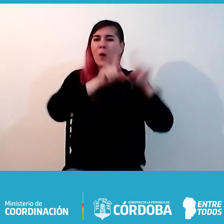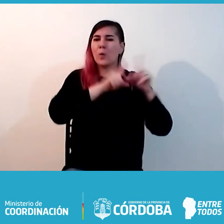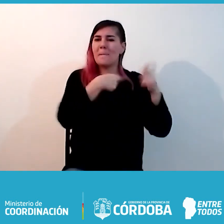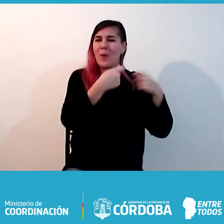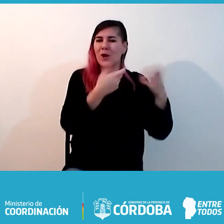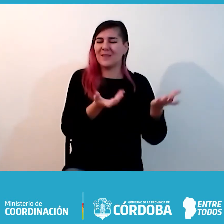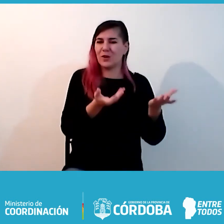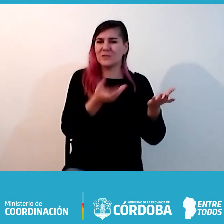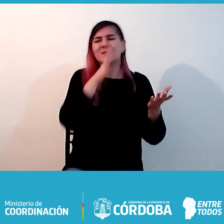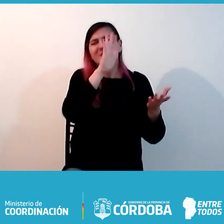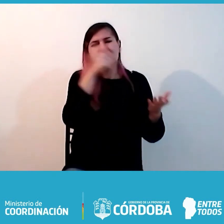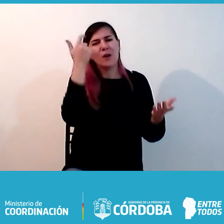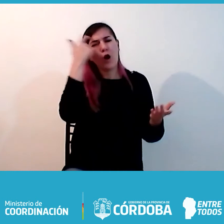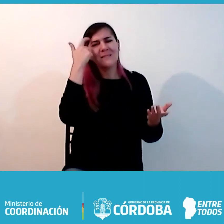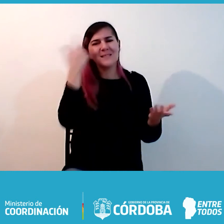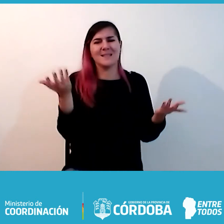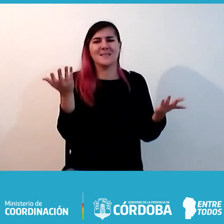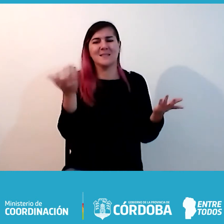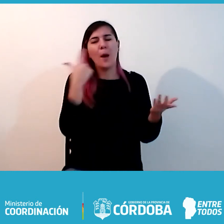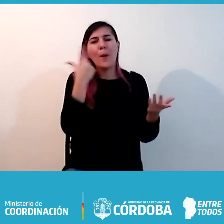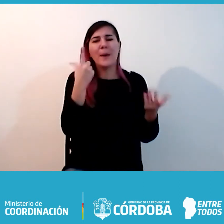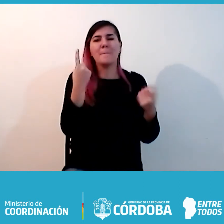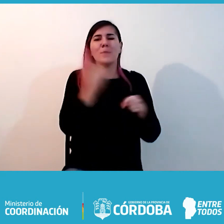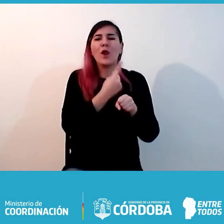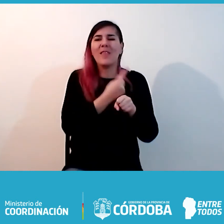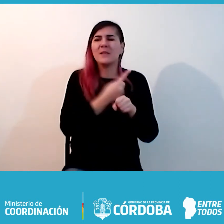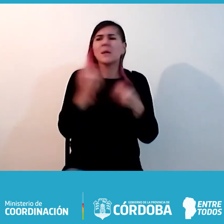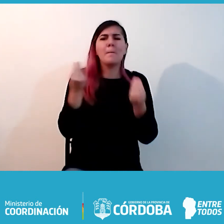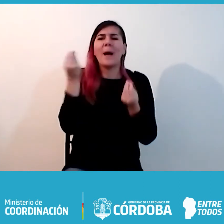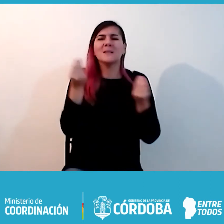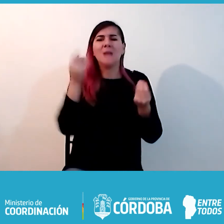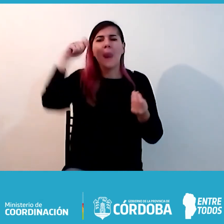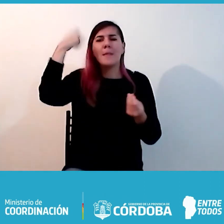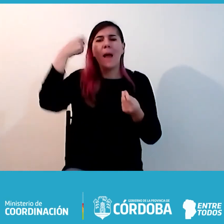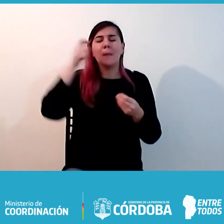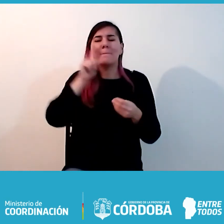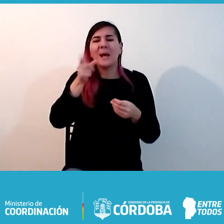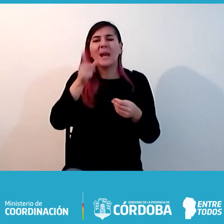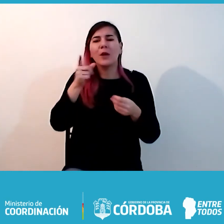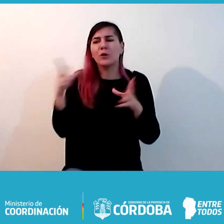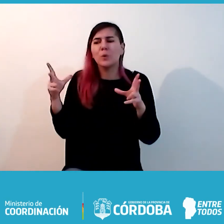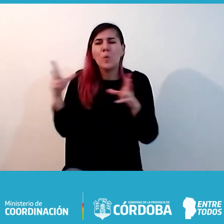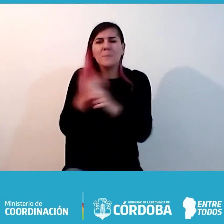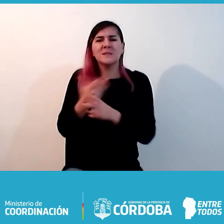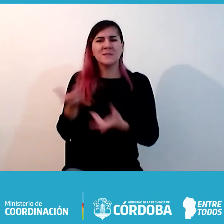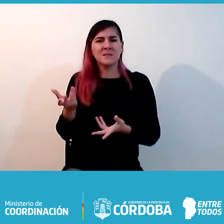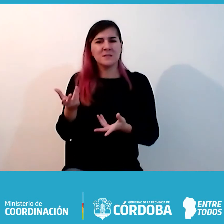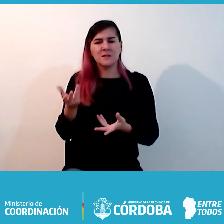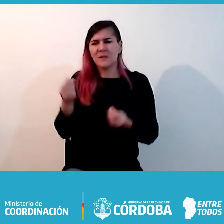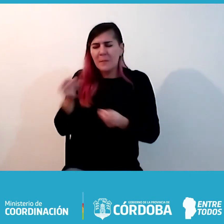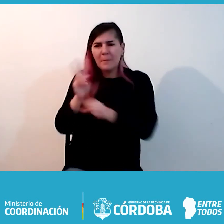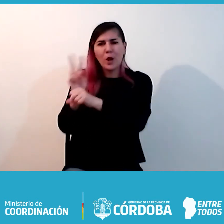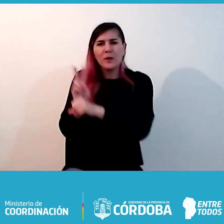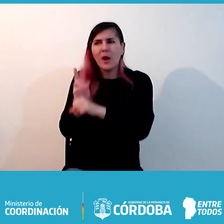conciencia a que se revisen las prioridades. Se pregunta qué va a pasar con animales en peligro de extinción. ¿O queda algo que proteger? ¿Cómo se va a reemplazar